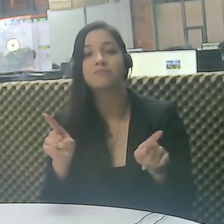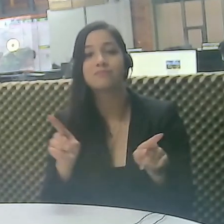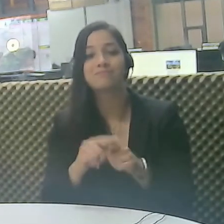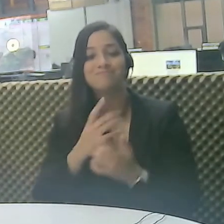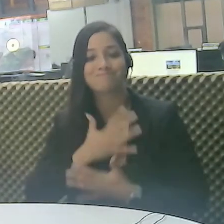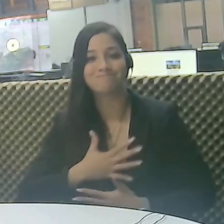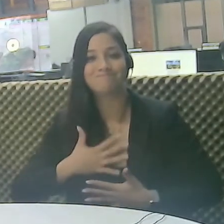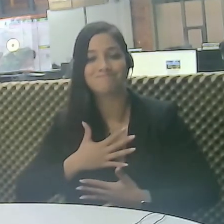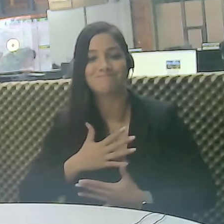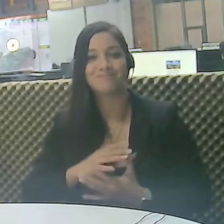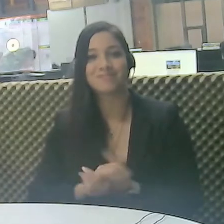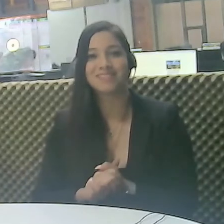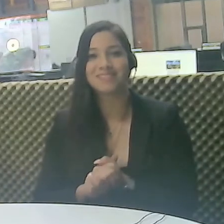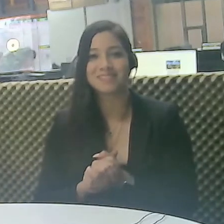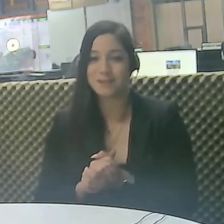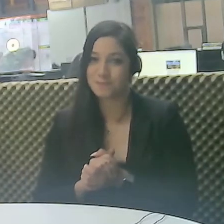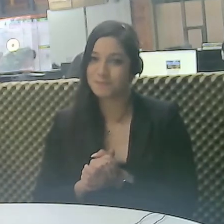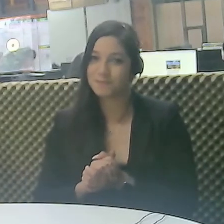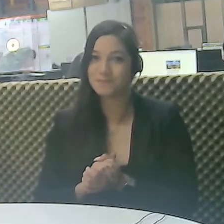muito satisfeitas.